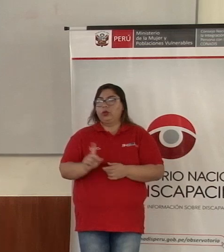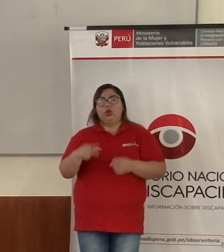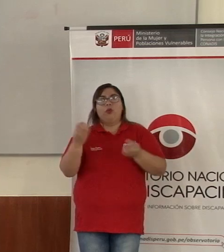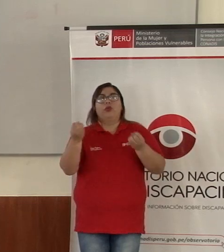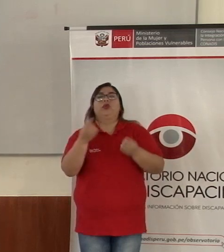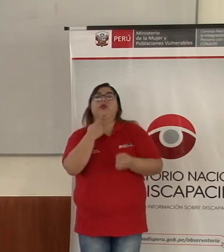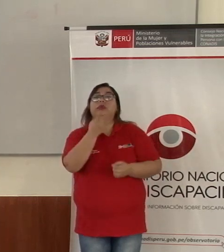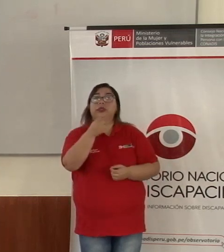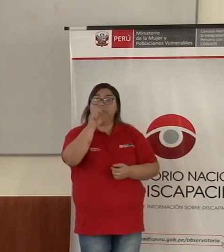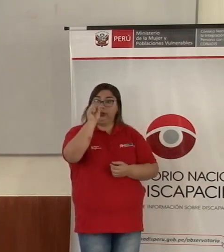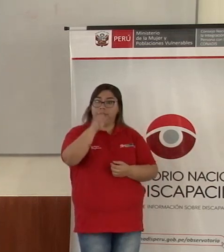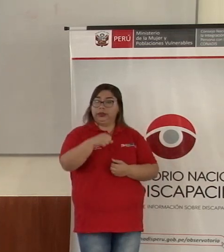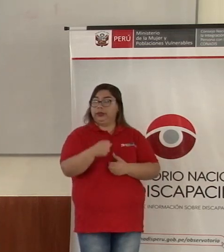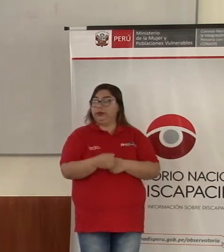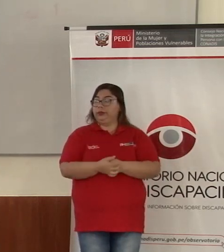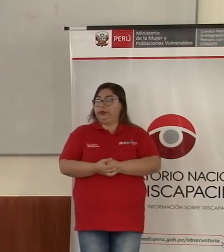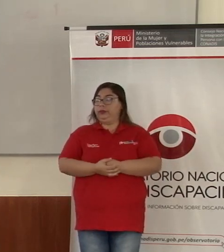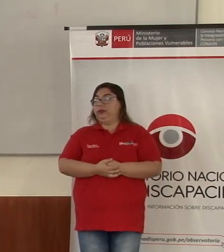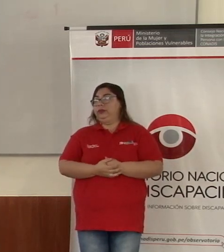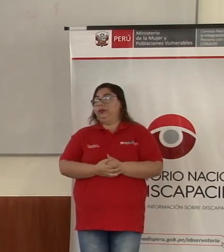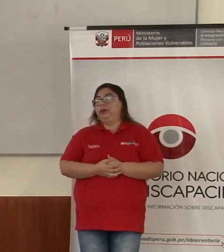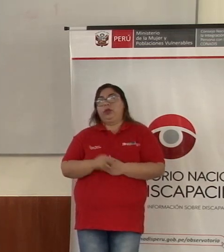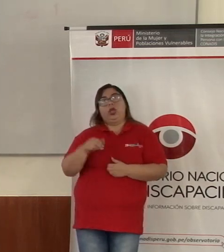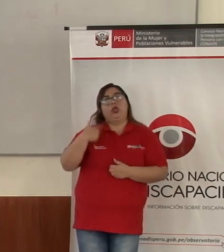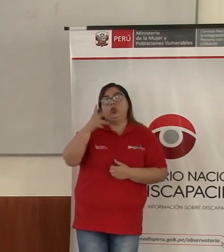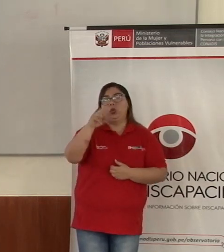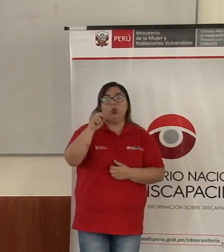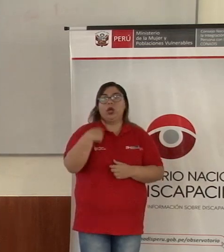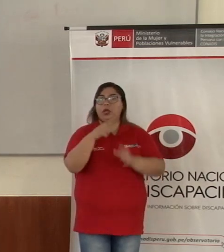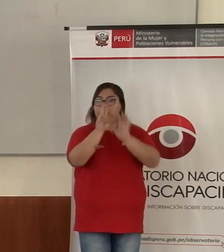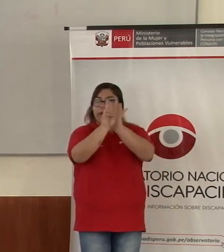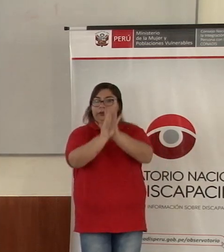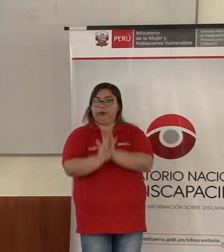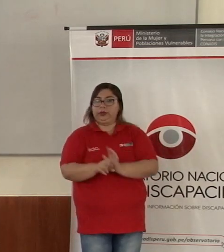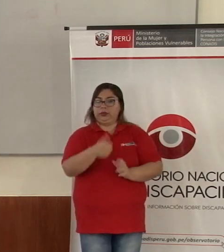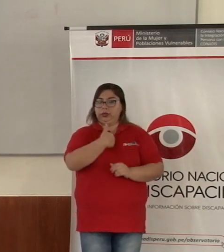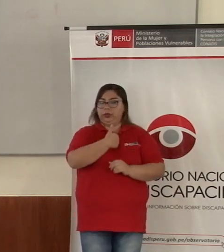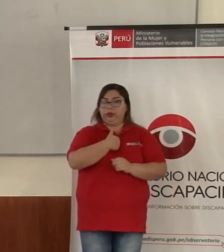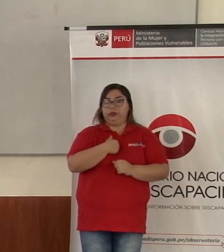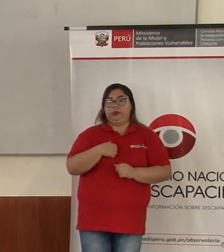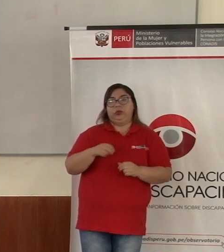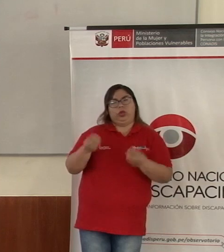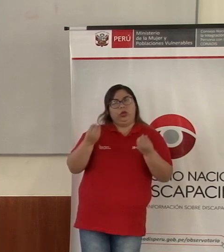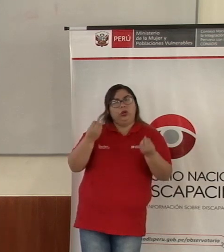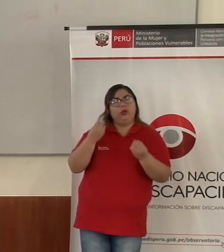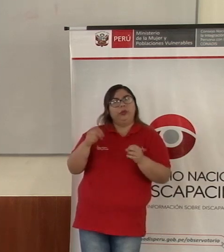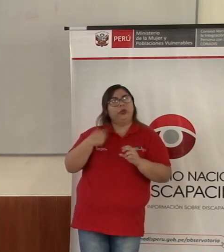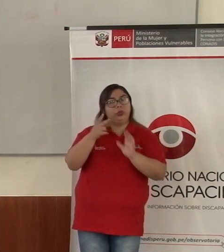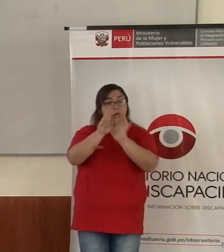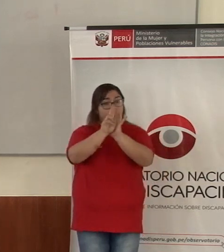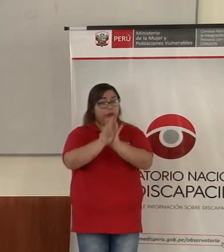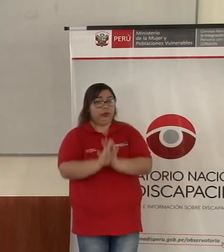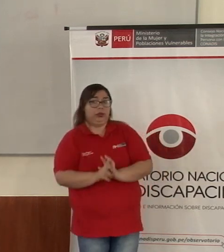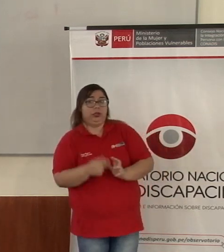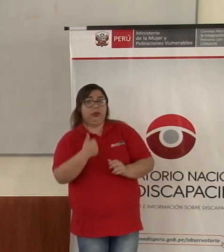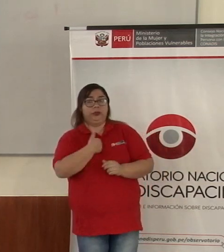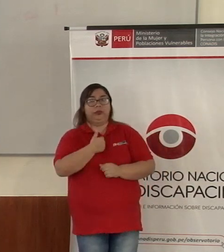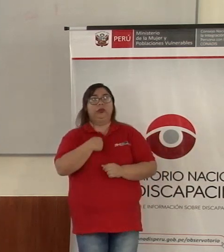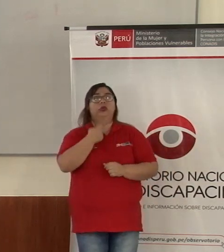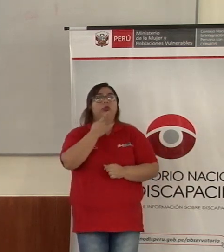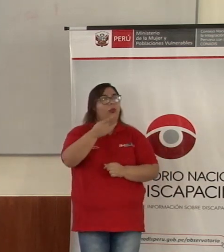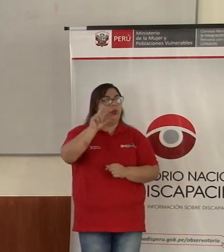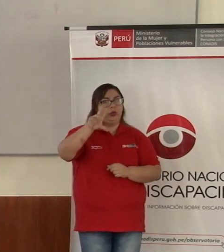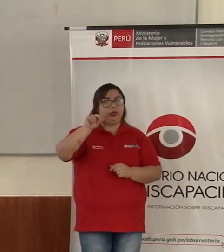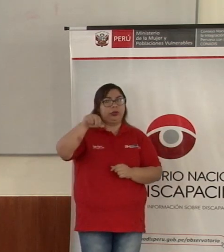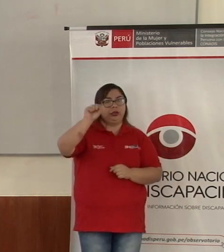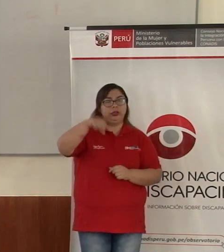puedes decir sí, no hay manifestación de voluntad. Y como no hay manifestación de voluntad, no puedes decir sí,